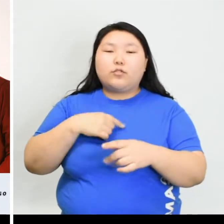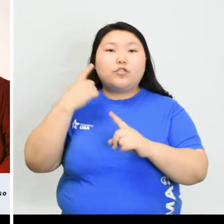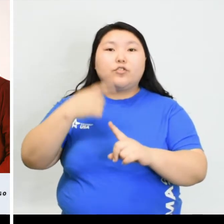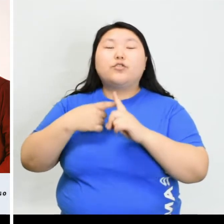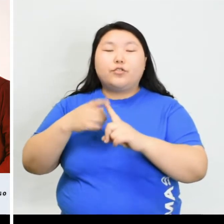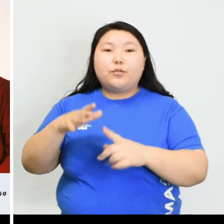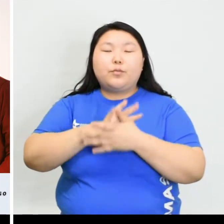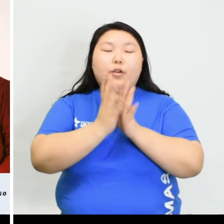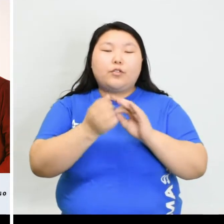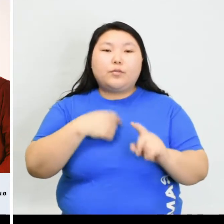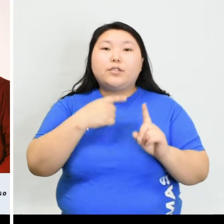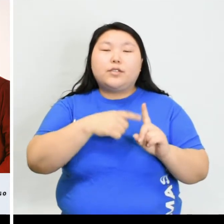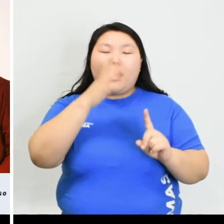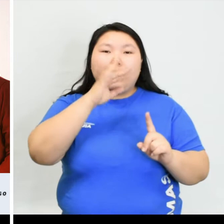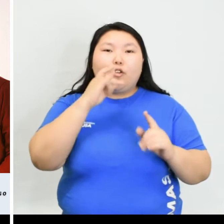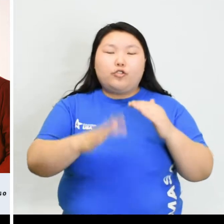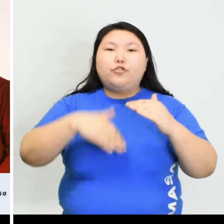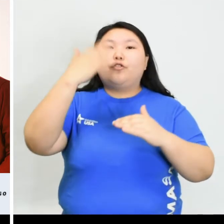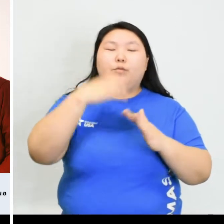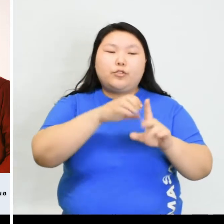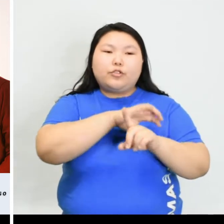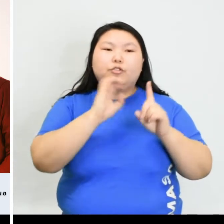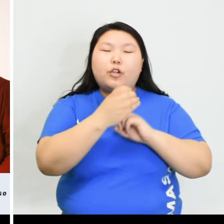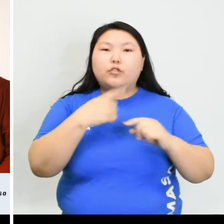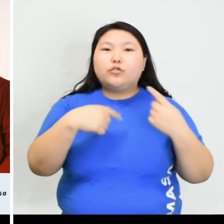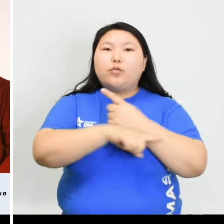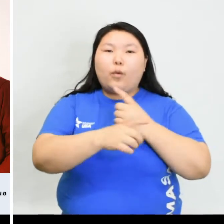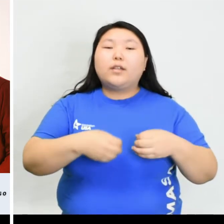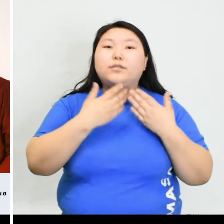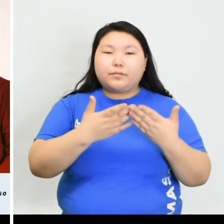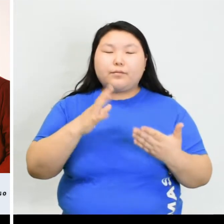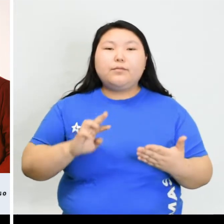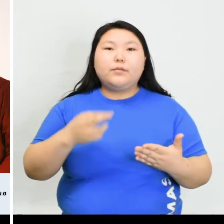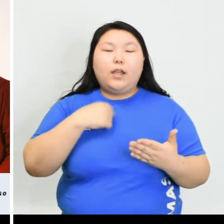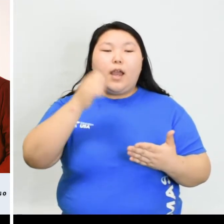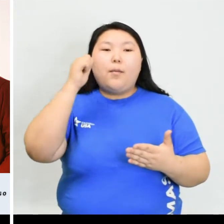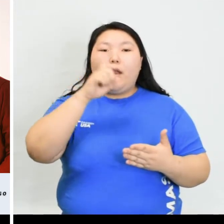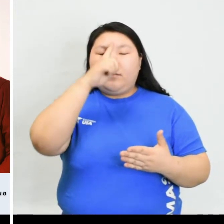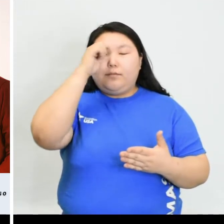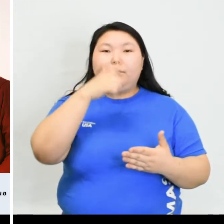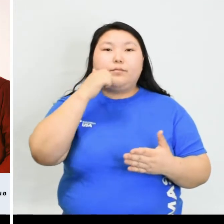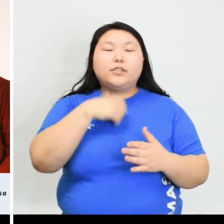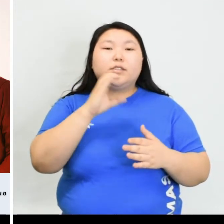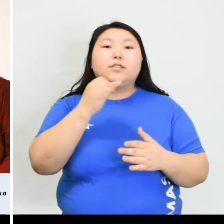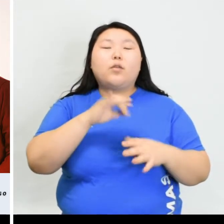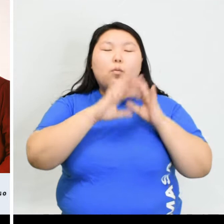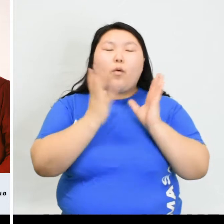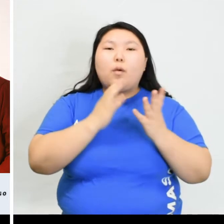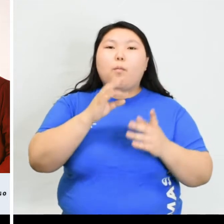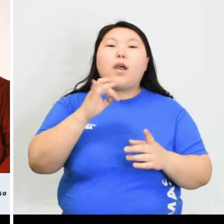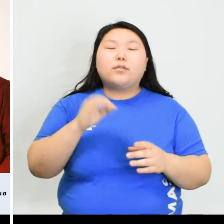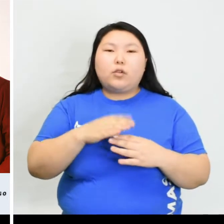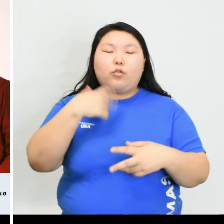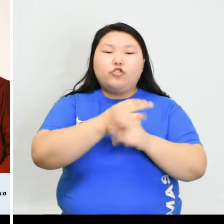бид чиглэсэн болохоор яг тэрэн дээр айгүй өндөр соёлын зүрээ гарч ирсэн. Яг гэвэл Америкийн эрүүл мэндийн систем бүх